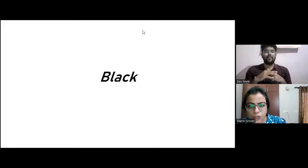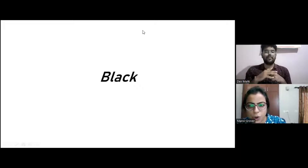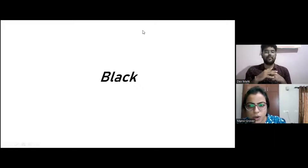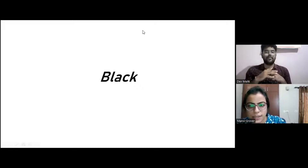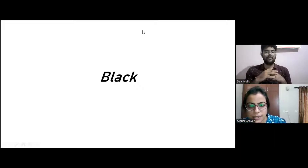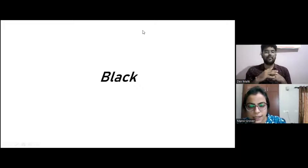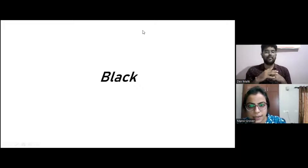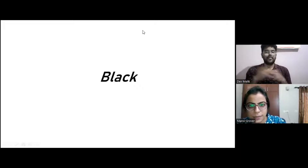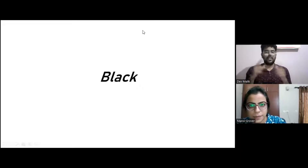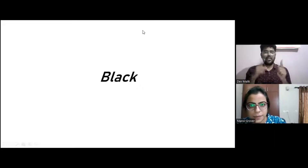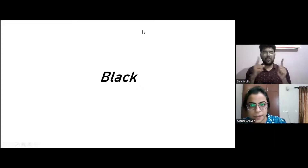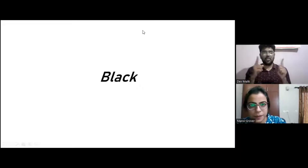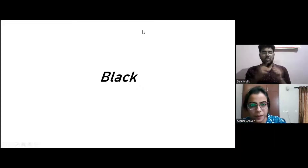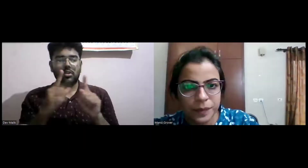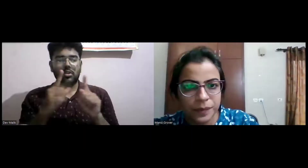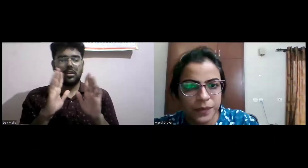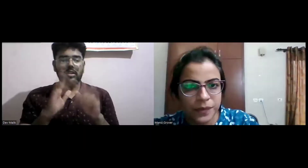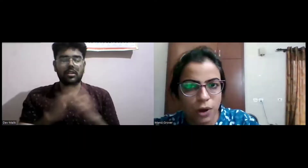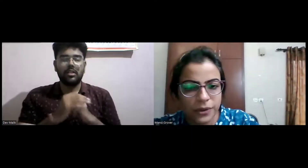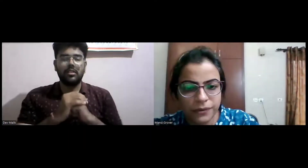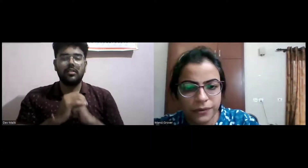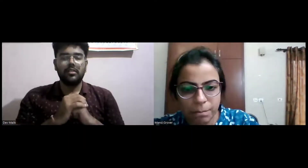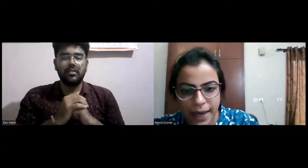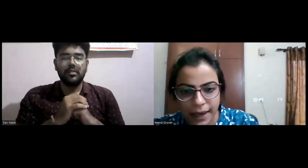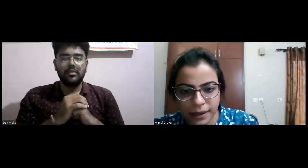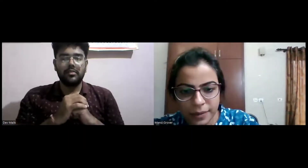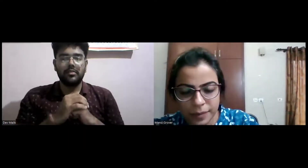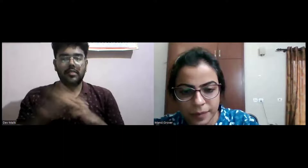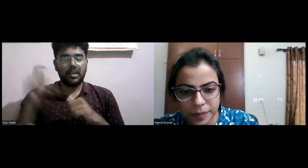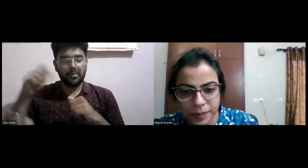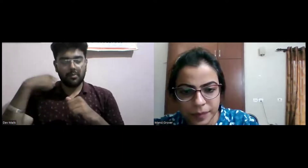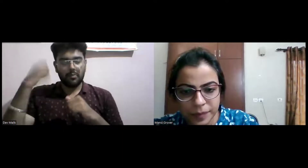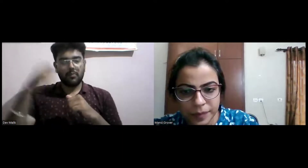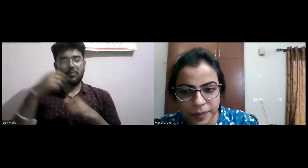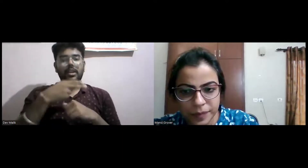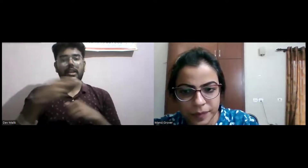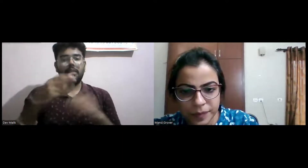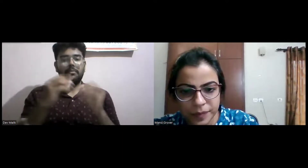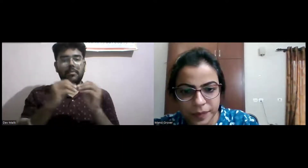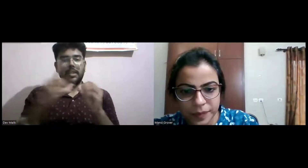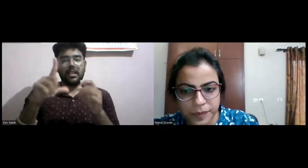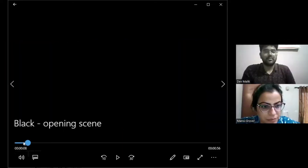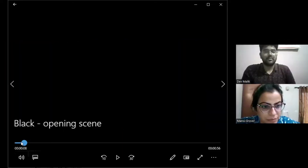very short scene from the film Black.